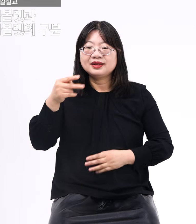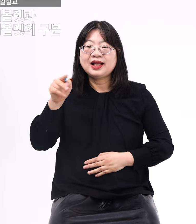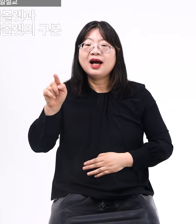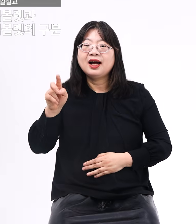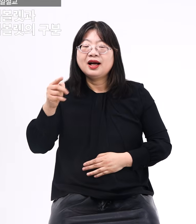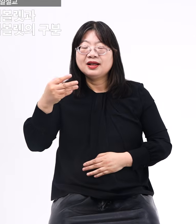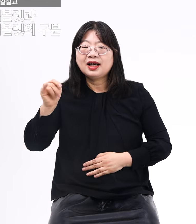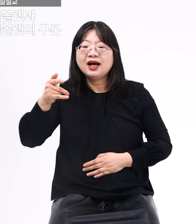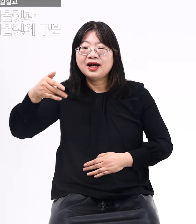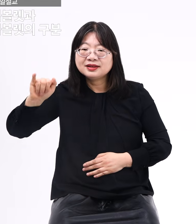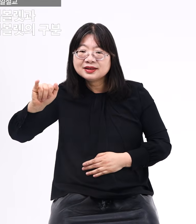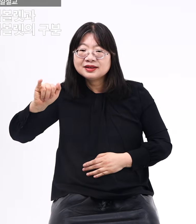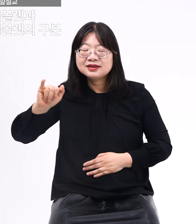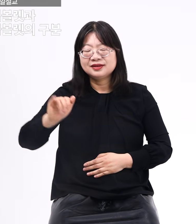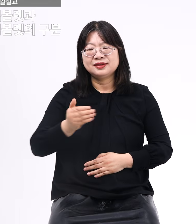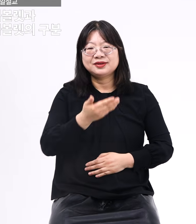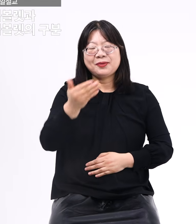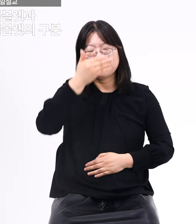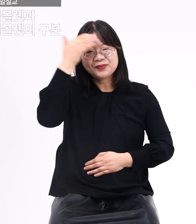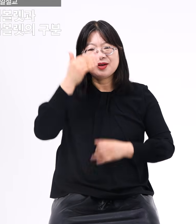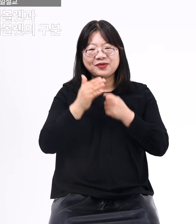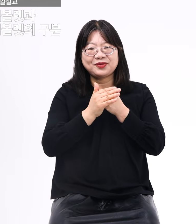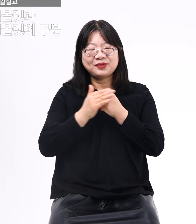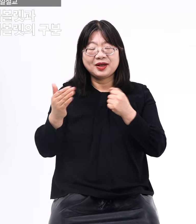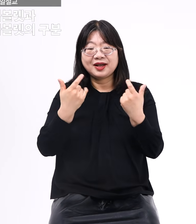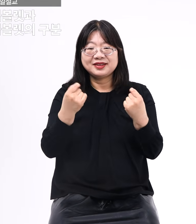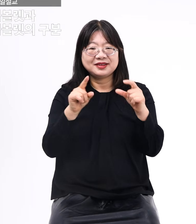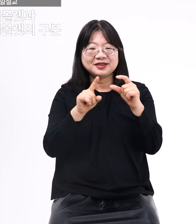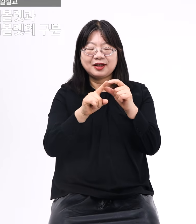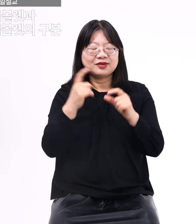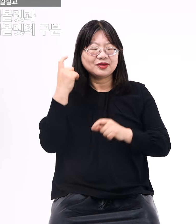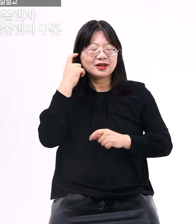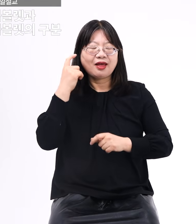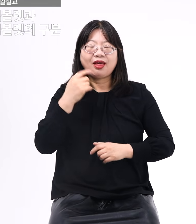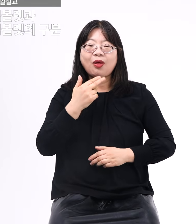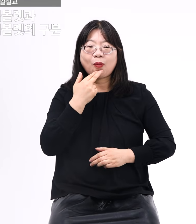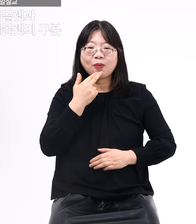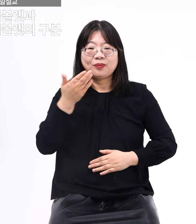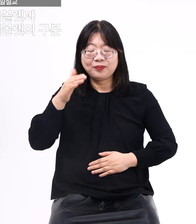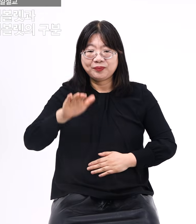여러분들이 아직 젊기 때문에 그런 표현을 못 들어봤을 텐데,